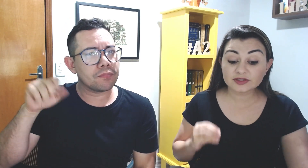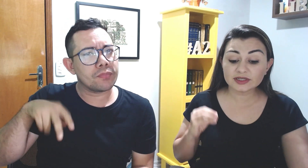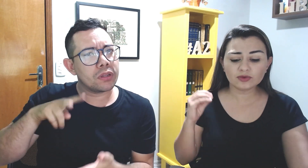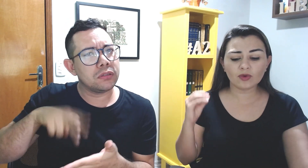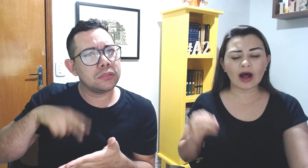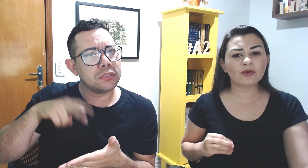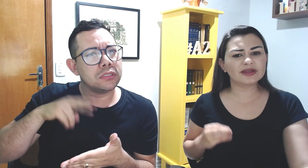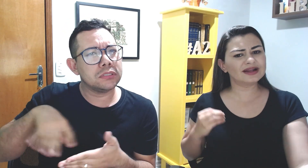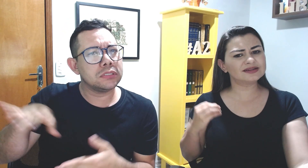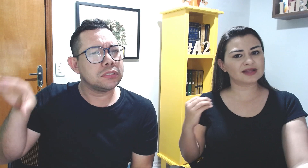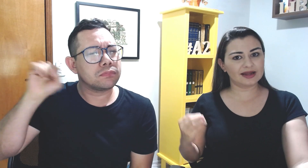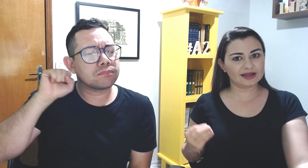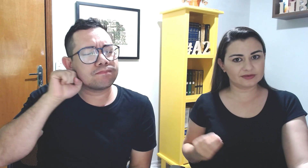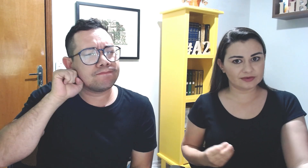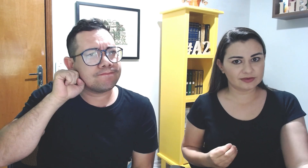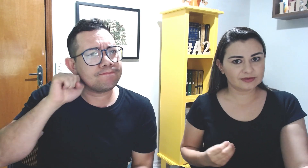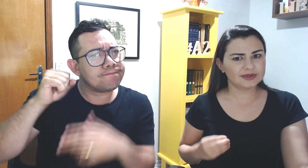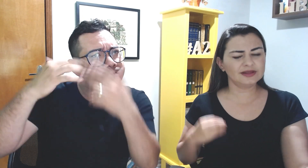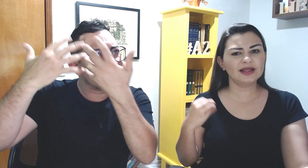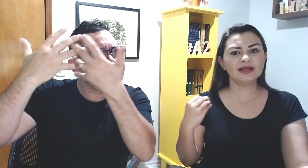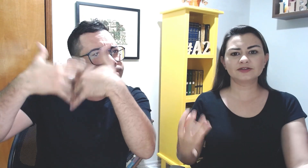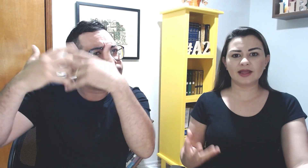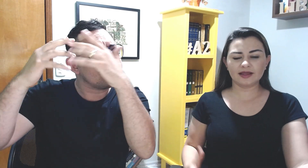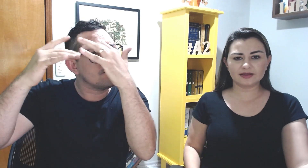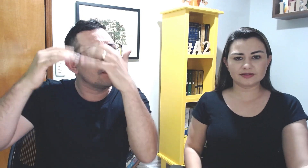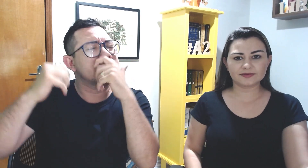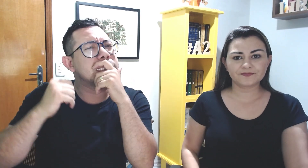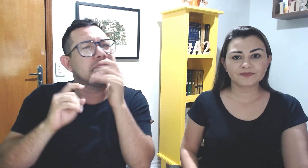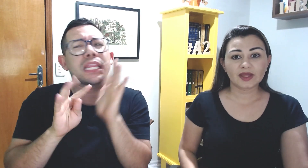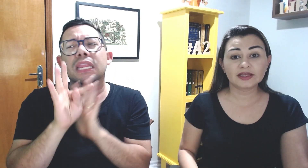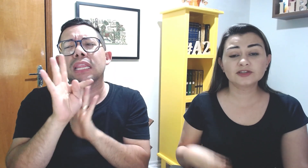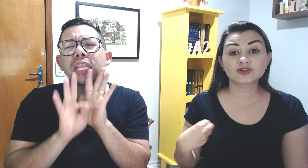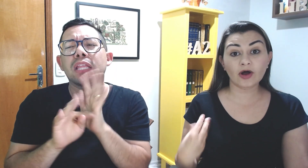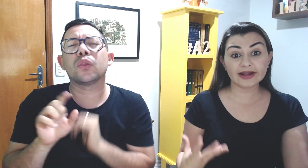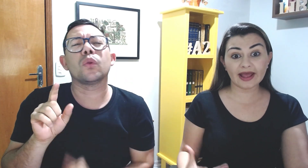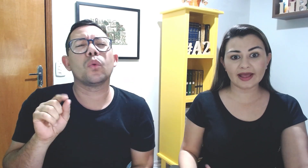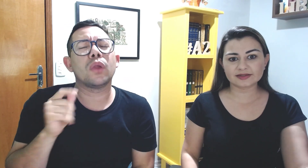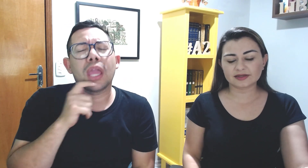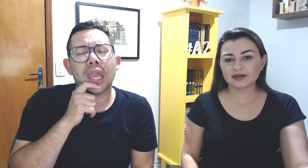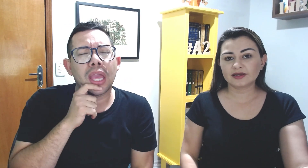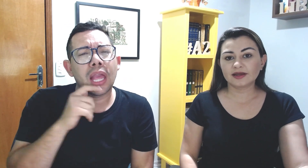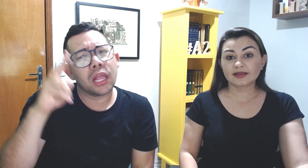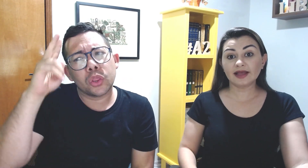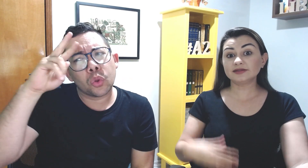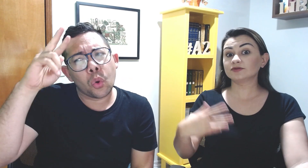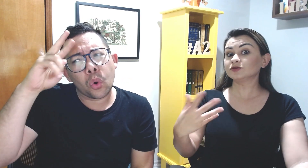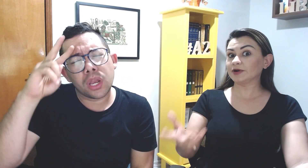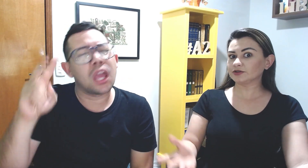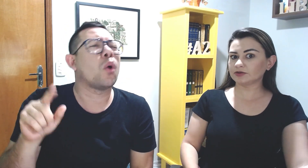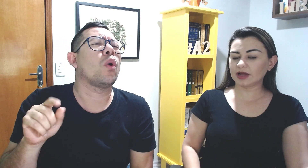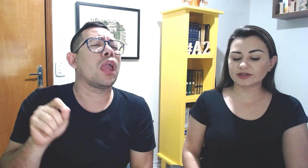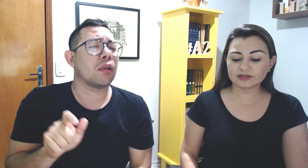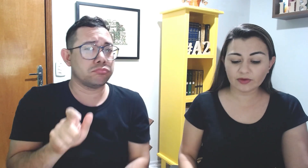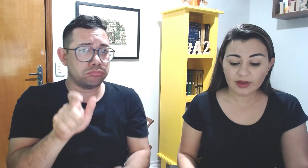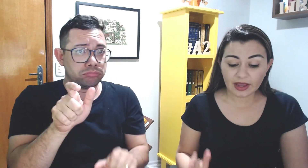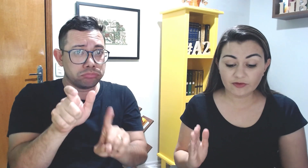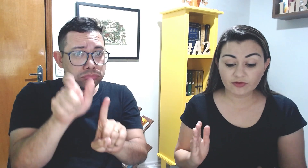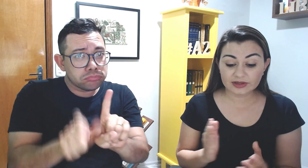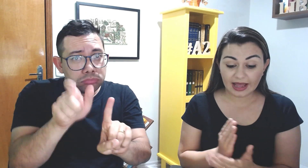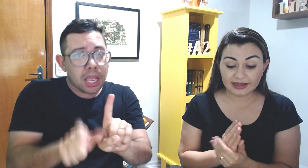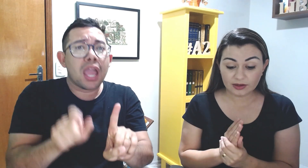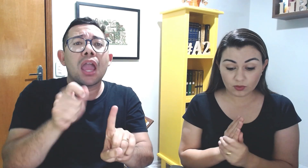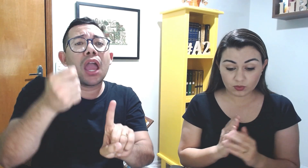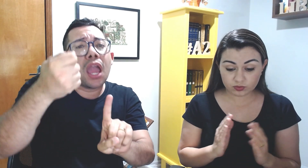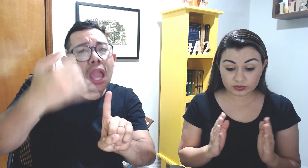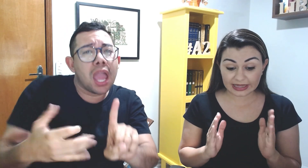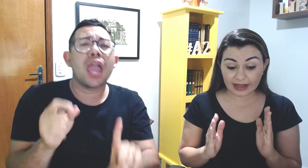vou situar o que ele está lendo. Que texto é esse? Que história é essa? Quem são os personagens? Então, eu vou